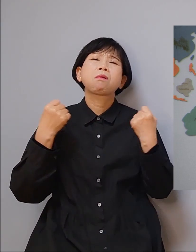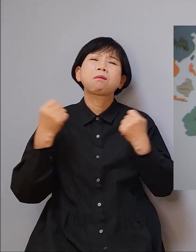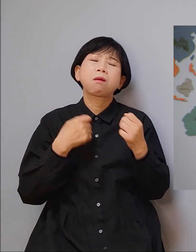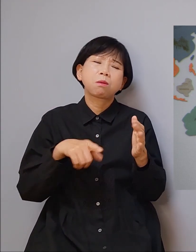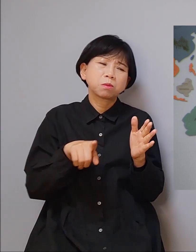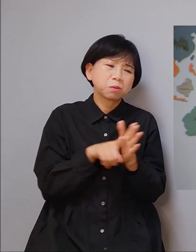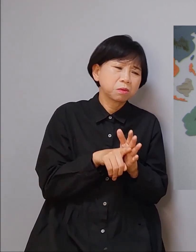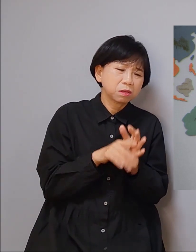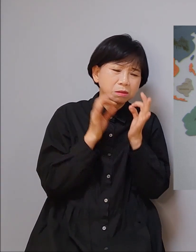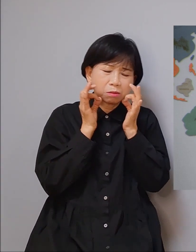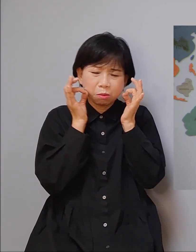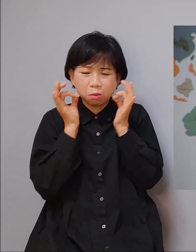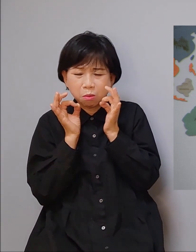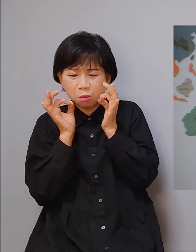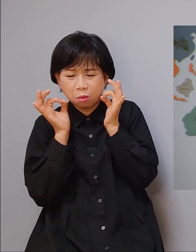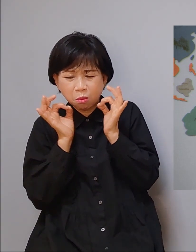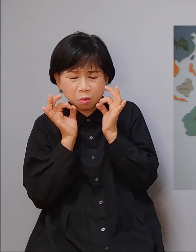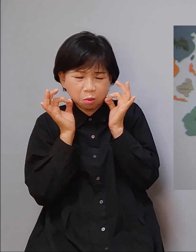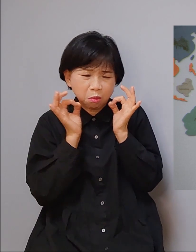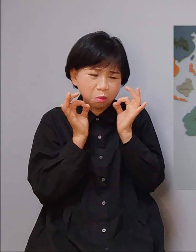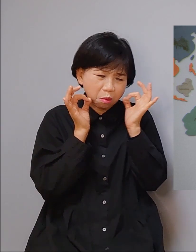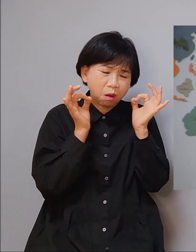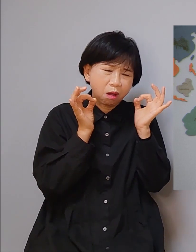위해서 얼마나 노력을 하시는지.